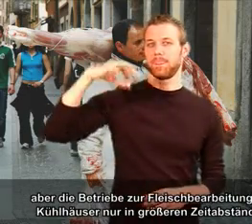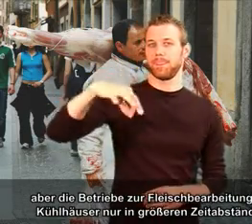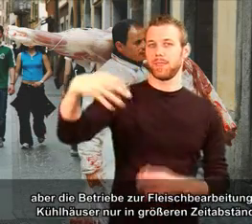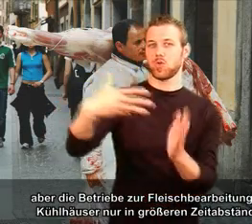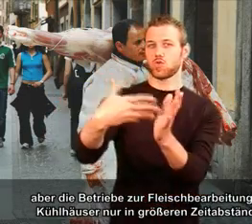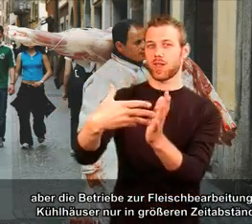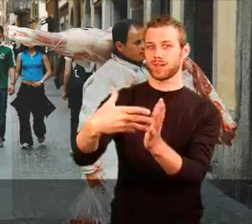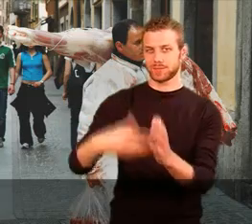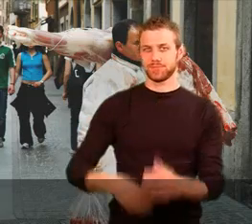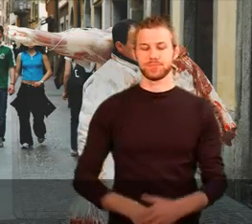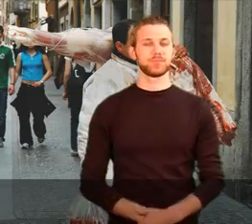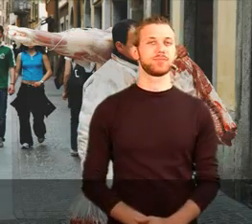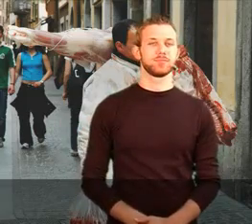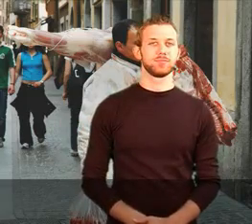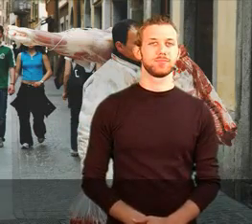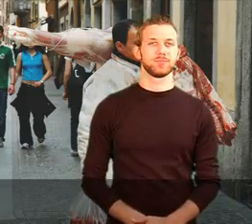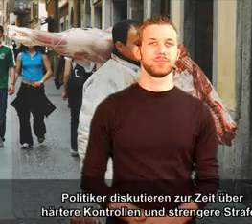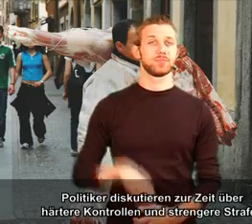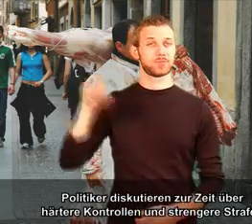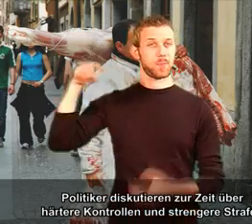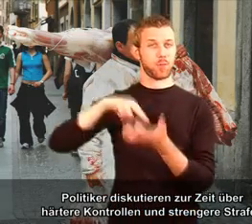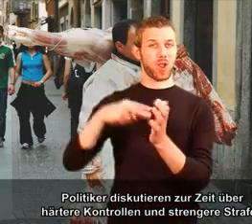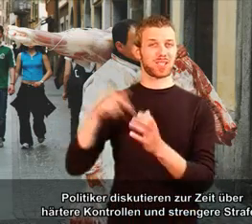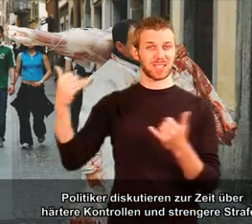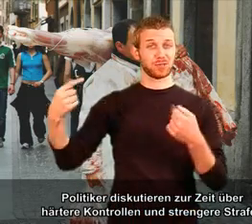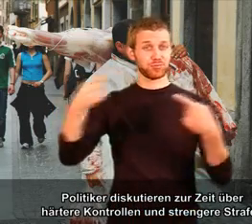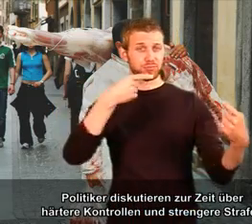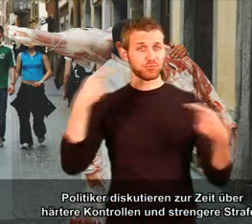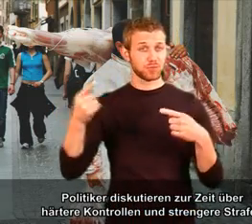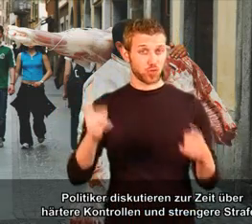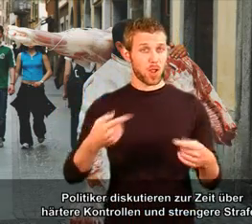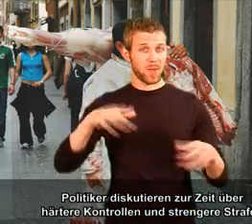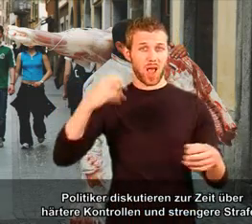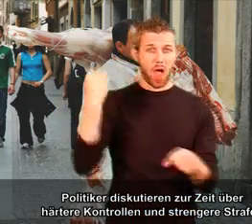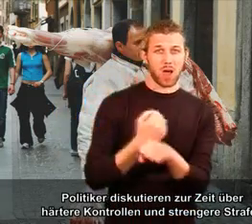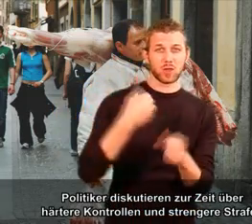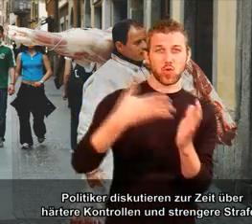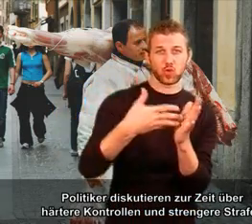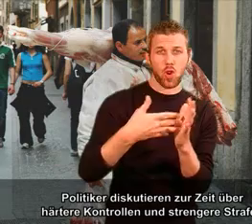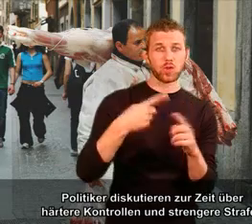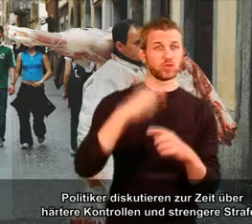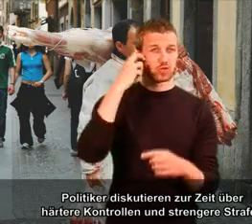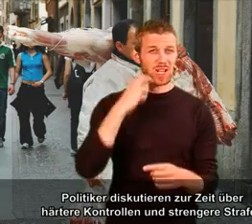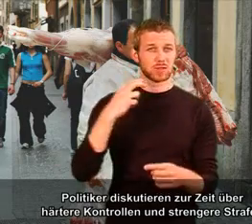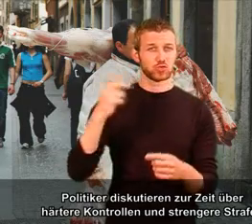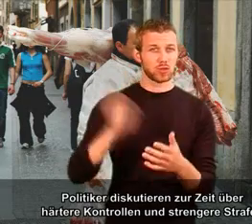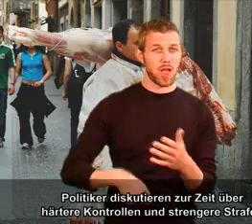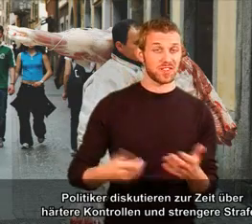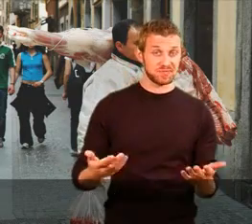nur in größeren Zeitabständen. Politiker diskutieren zur Zeit über härtere Kontrollen und strengere Strafen.